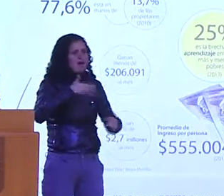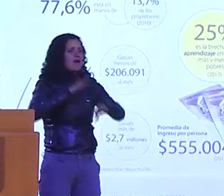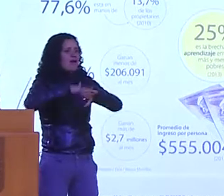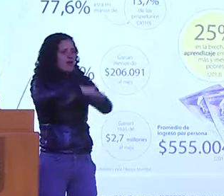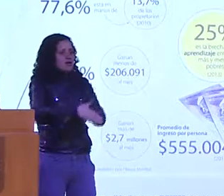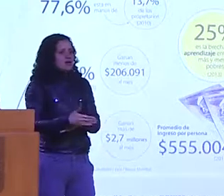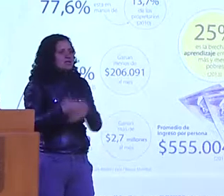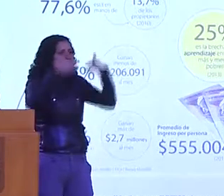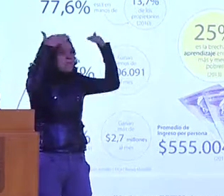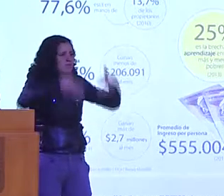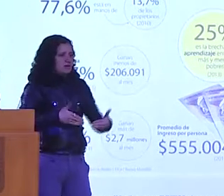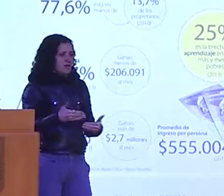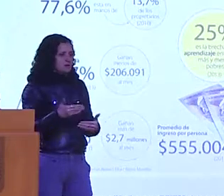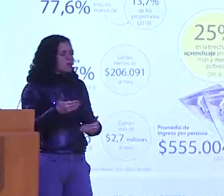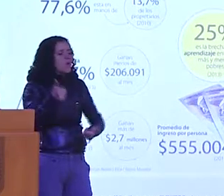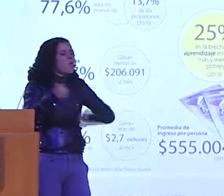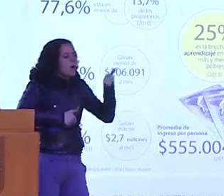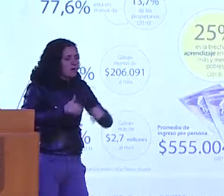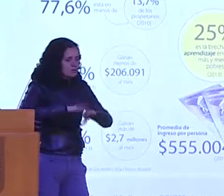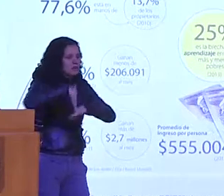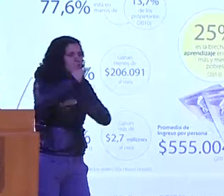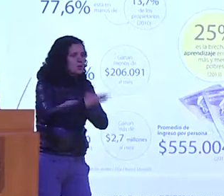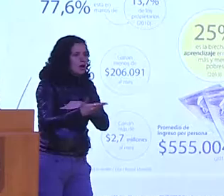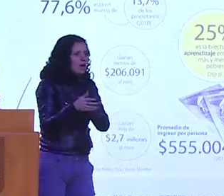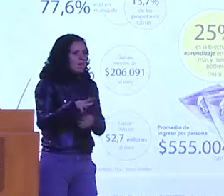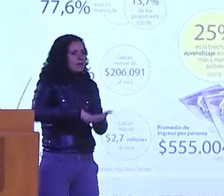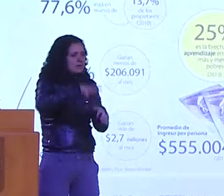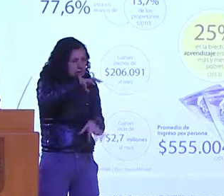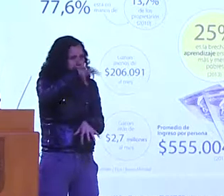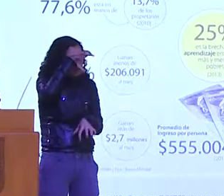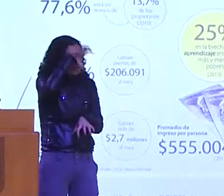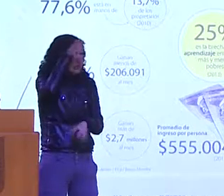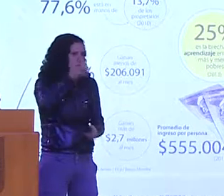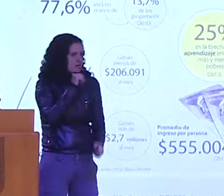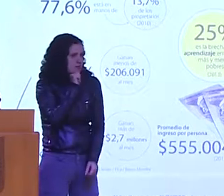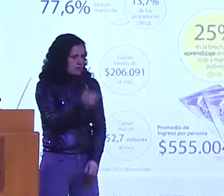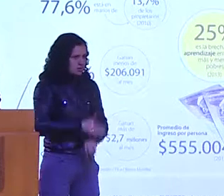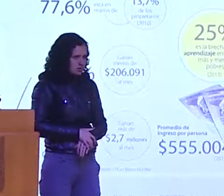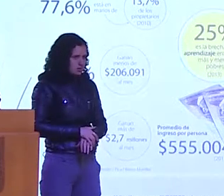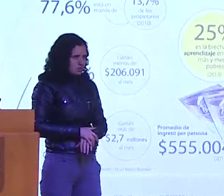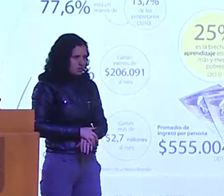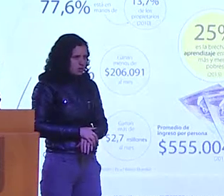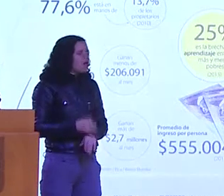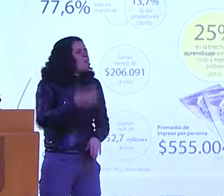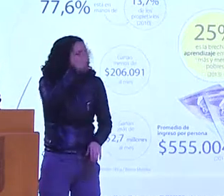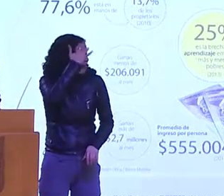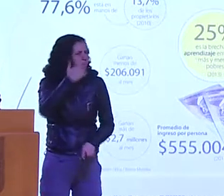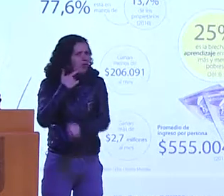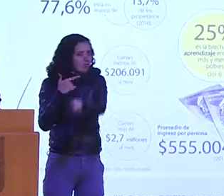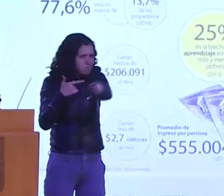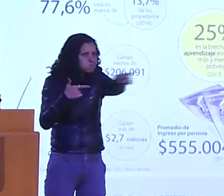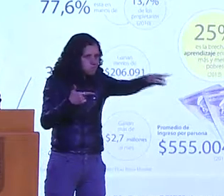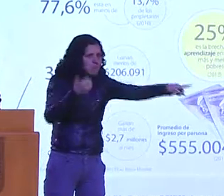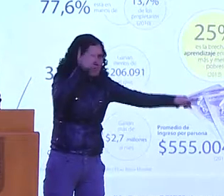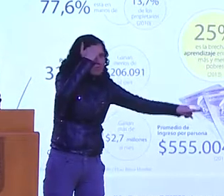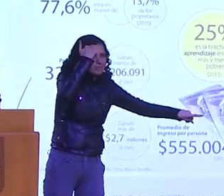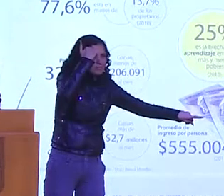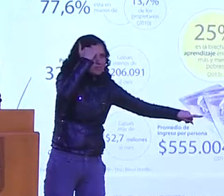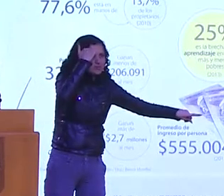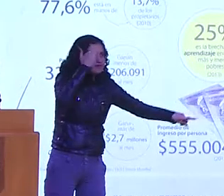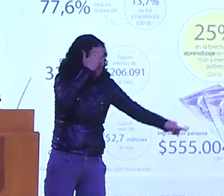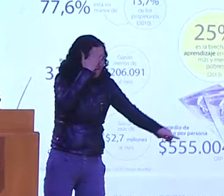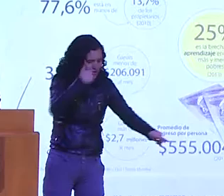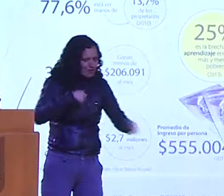son los problemas de aprendizaje o aprendizajes lentos. Todo eso lo digo porque ustedes son maestros y ustedes saben de lo que estoy